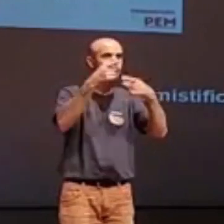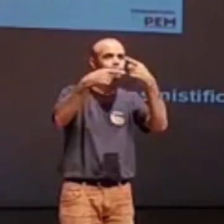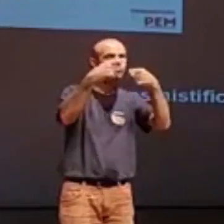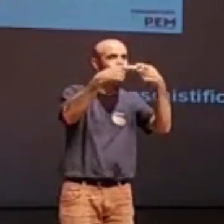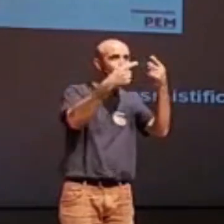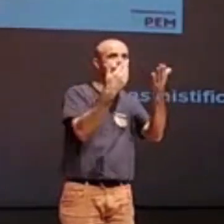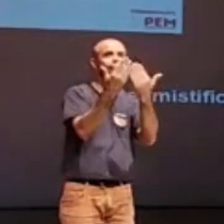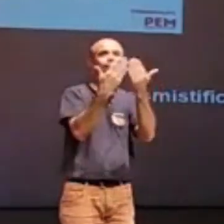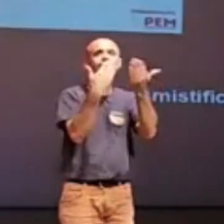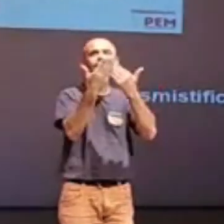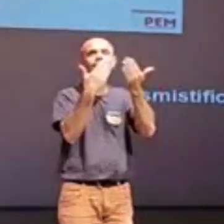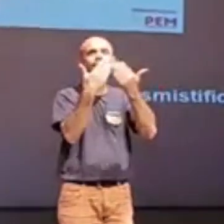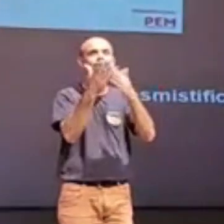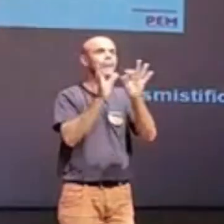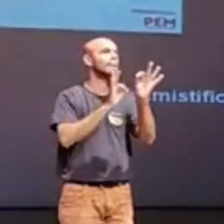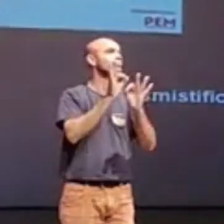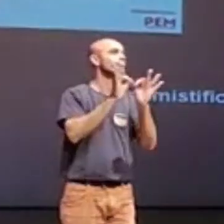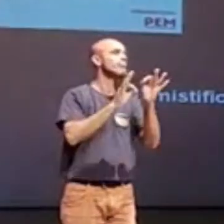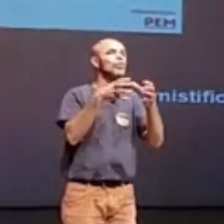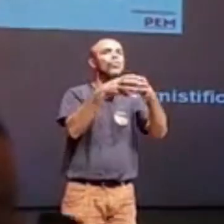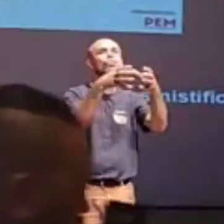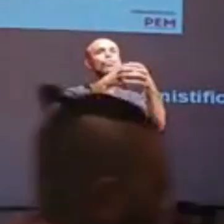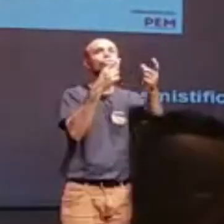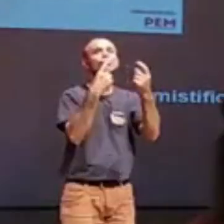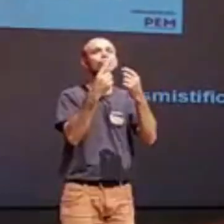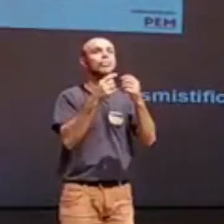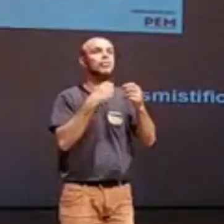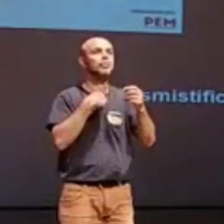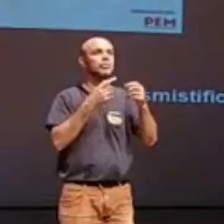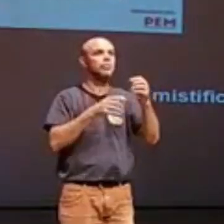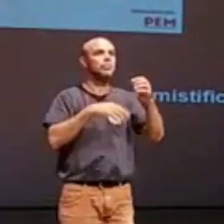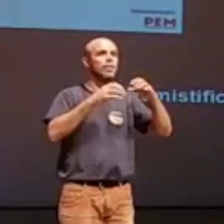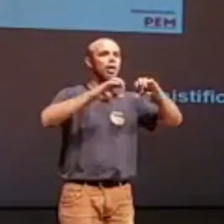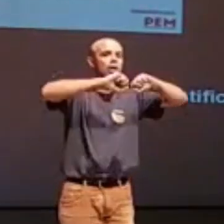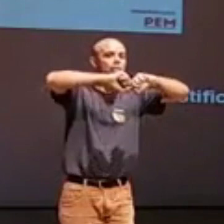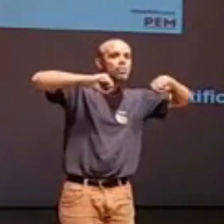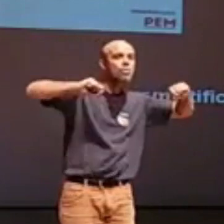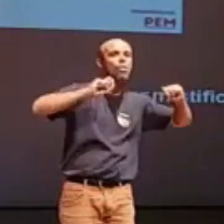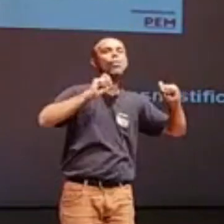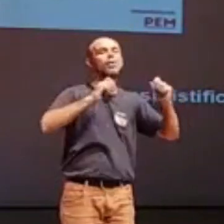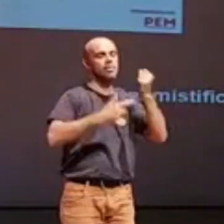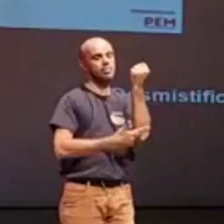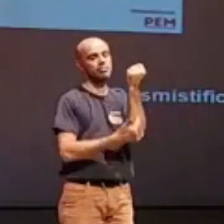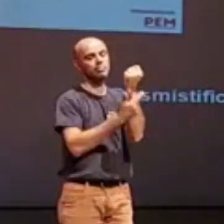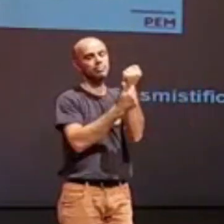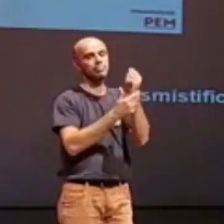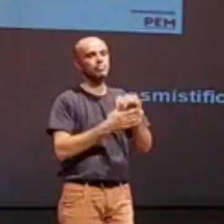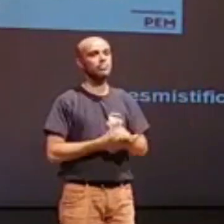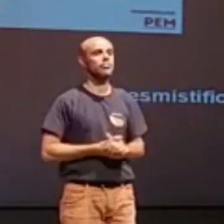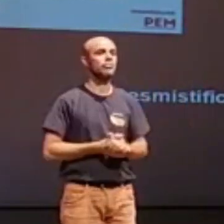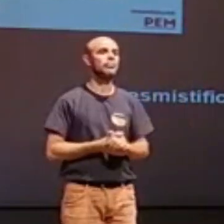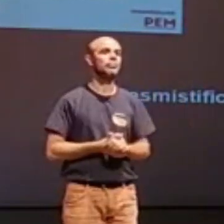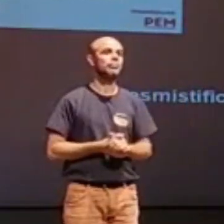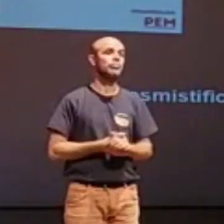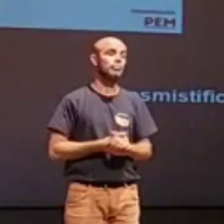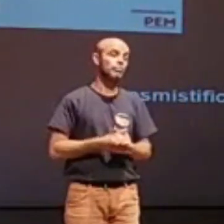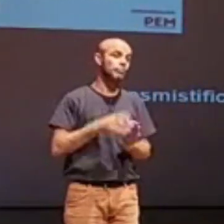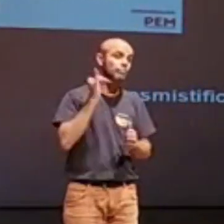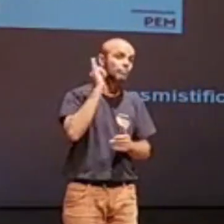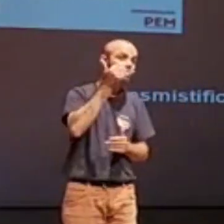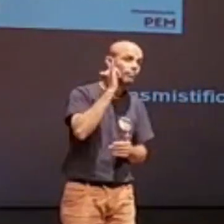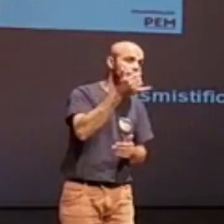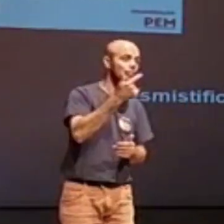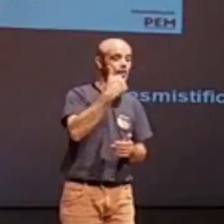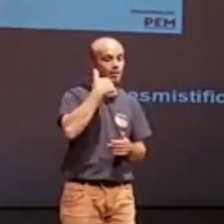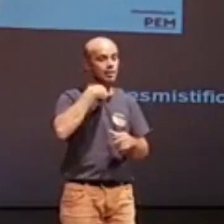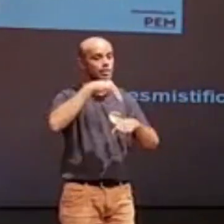está aqui, com o pessoal da organização, a gente resolveu desmistificar um pouco a cirurgia da coluna. Como eu sempre falo, eu